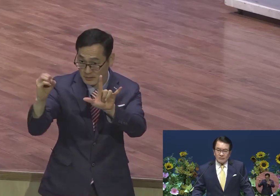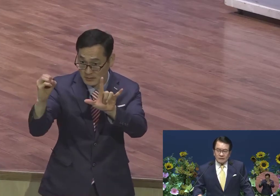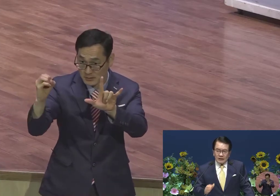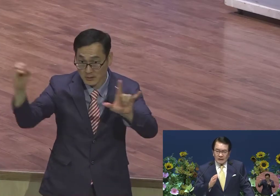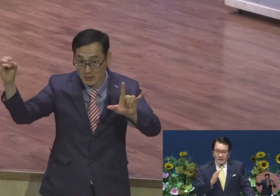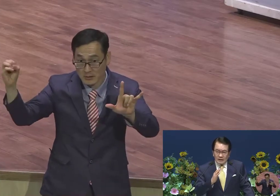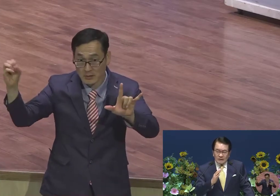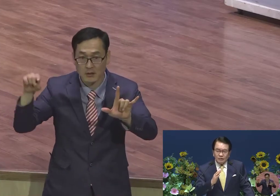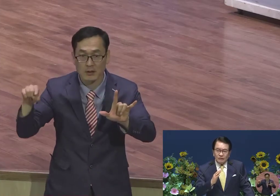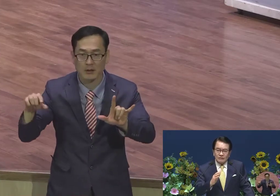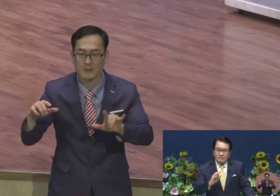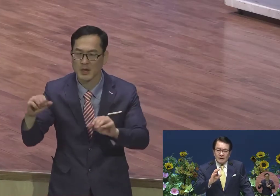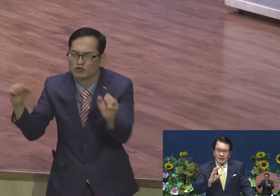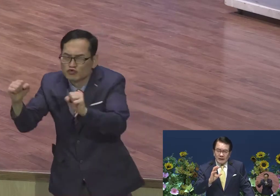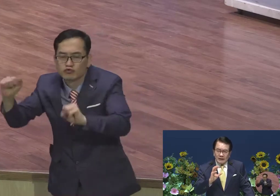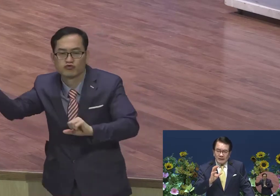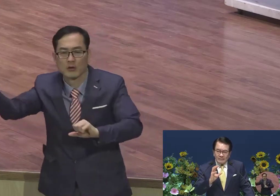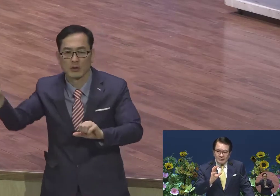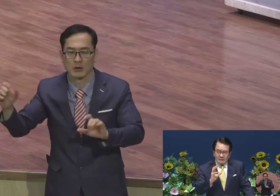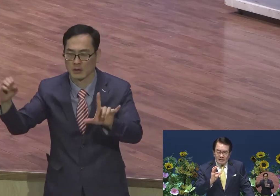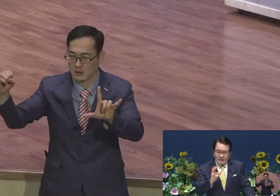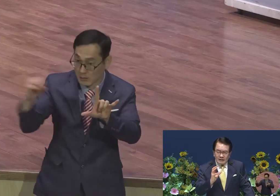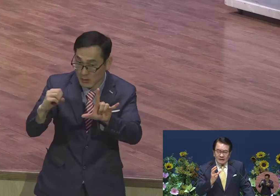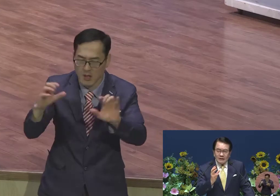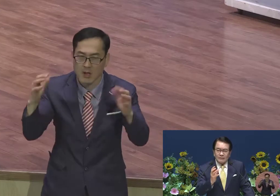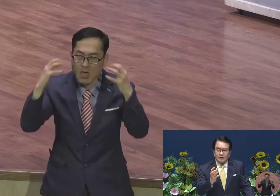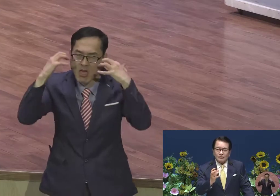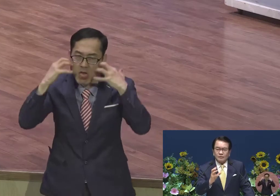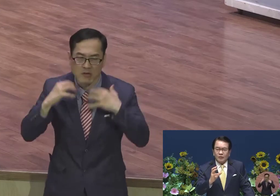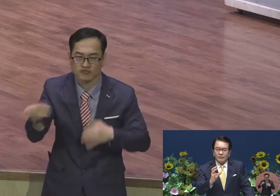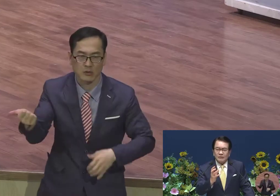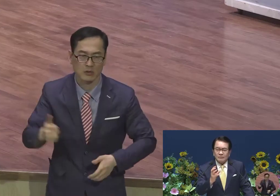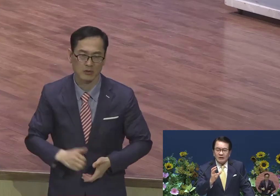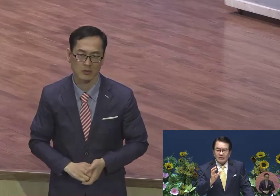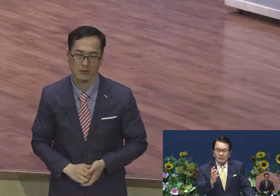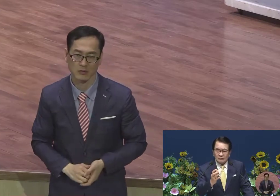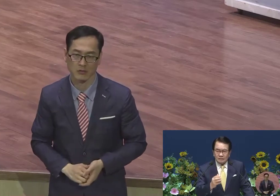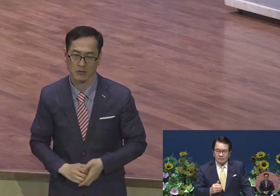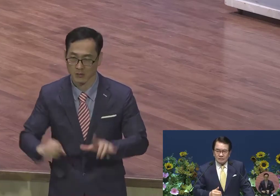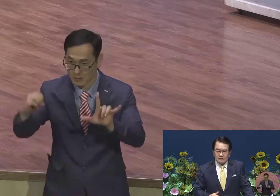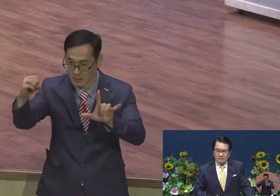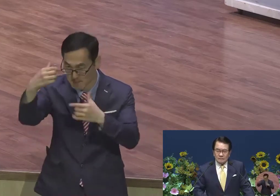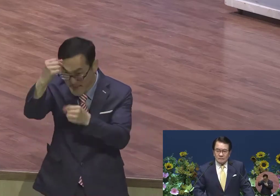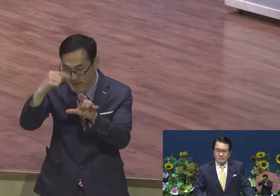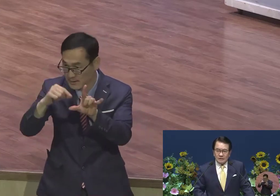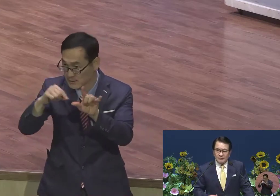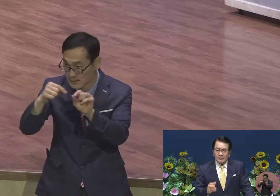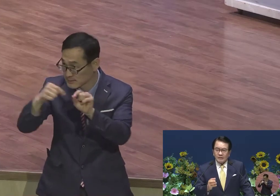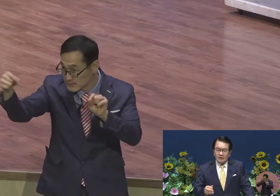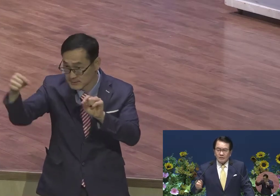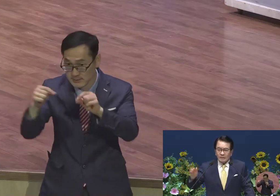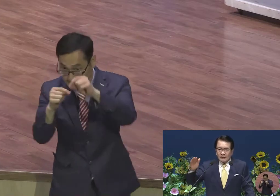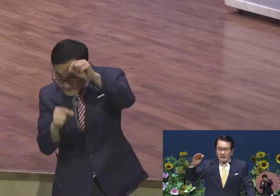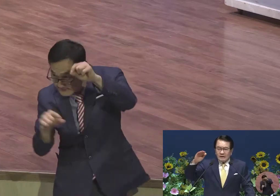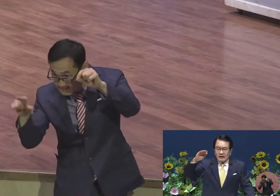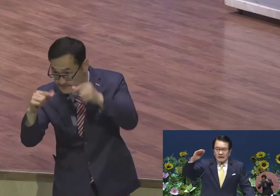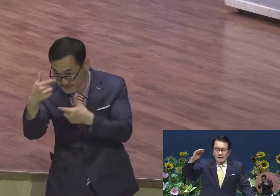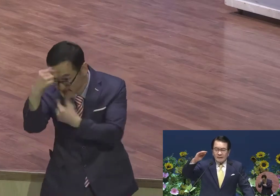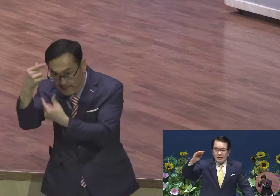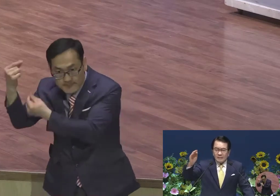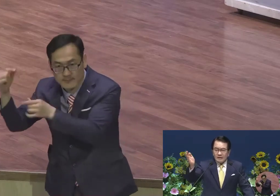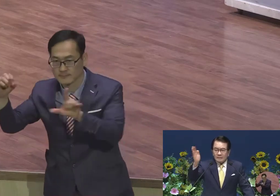그것도 딱 기울여서 하나님이 착하게 맞춰서 봄, 여름, 가을, 겨울. 비가 와도